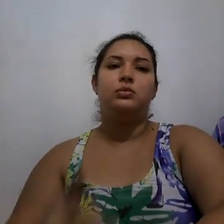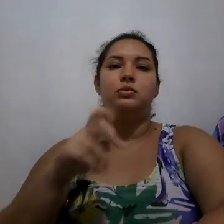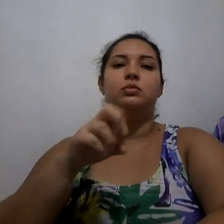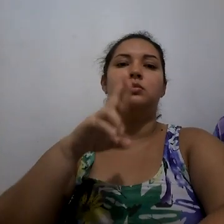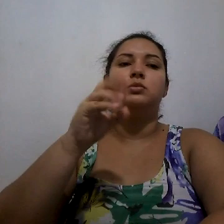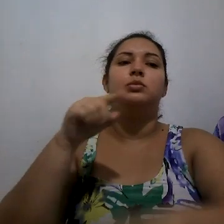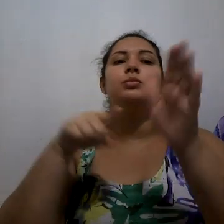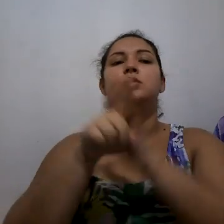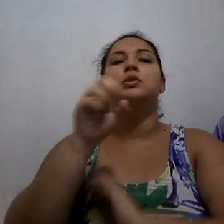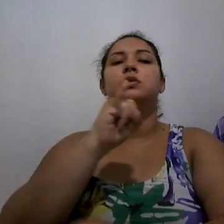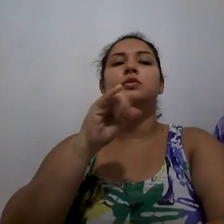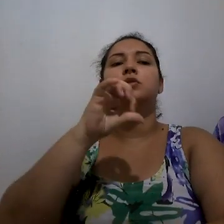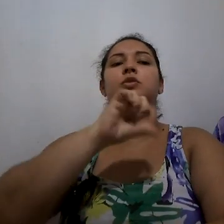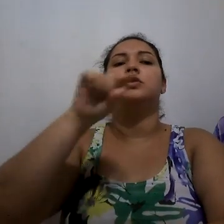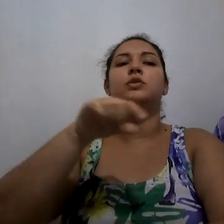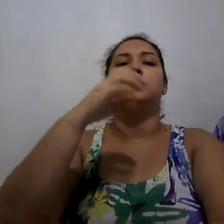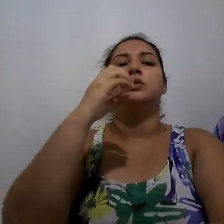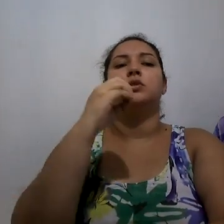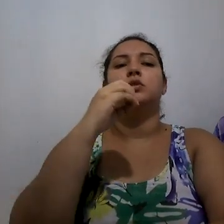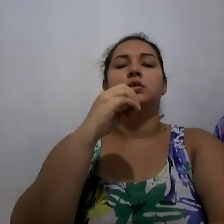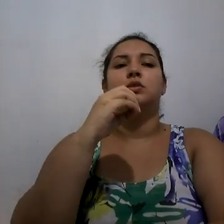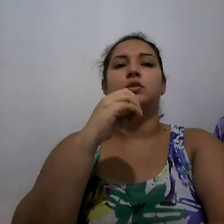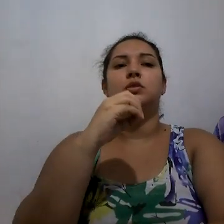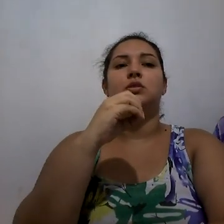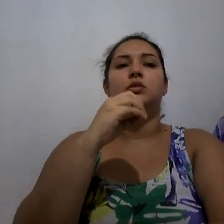9,047. O que vocês acham que ia ser se fosse